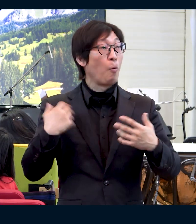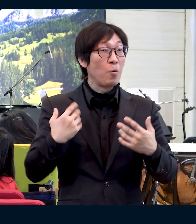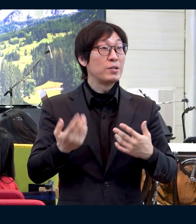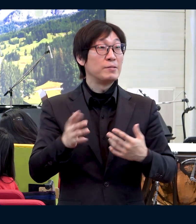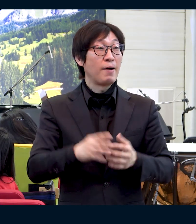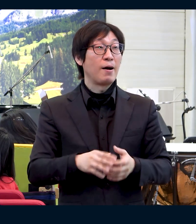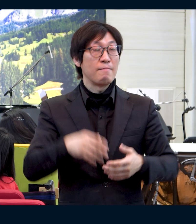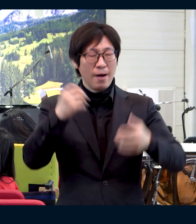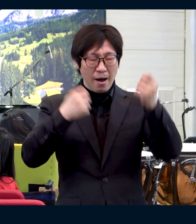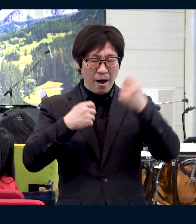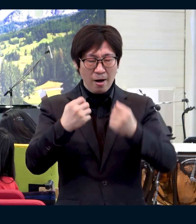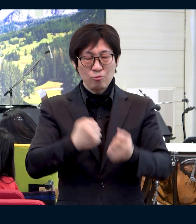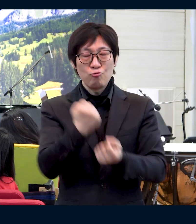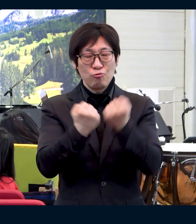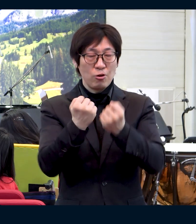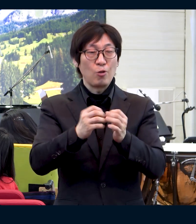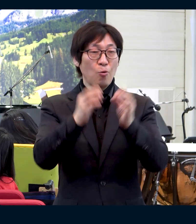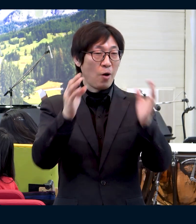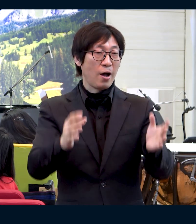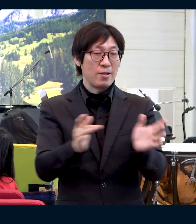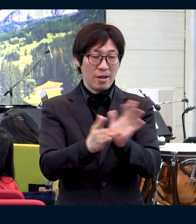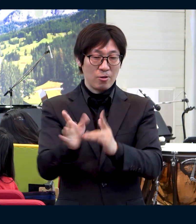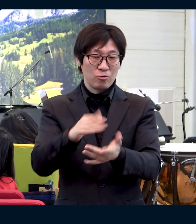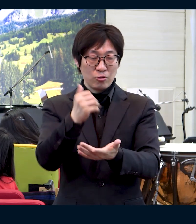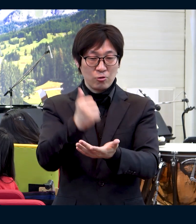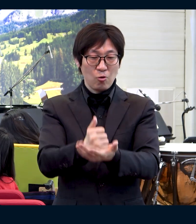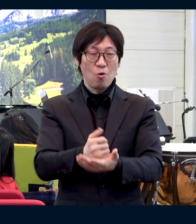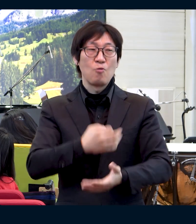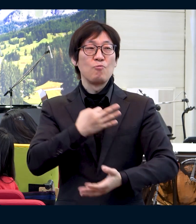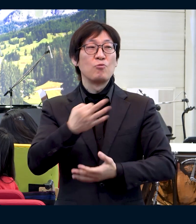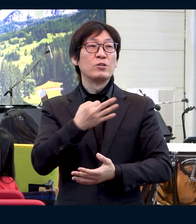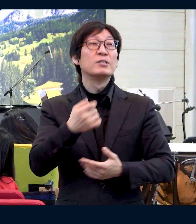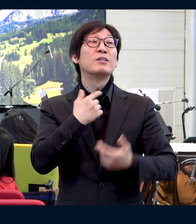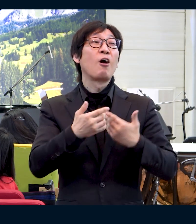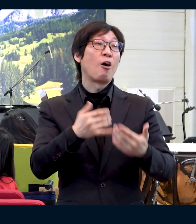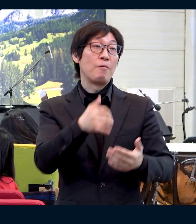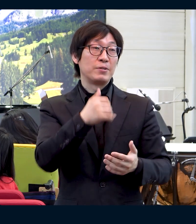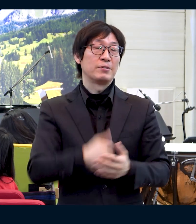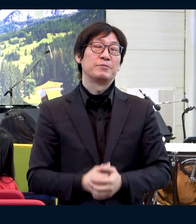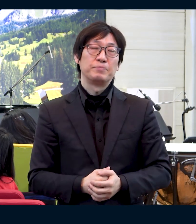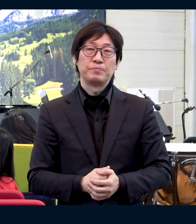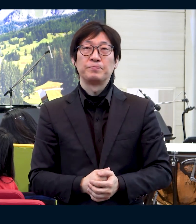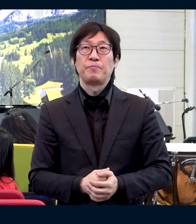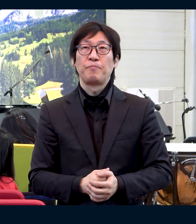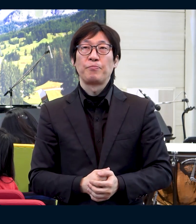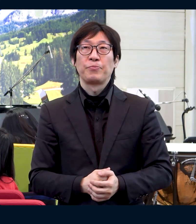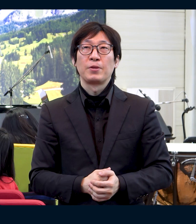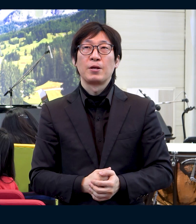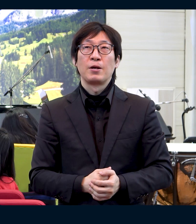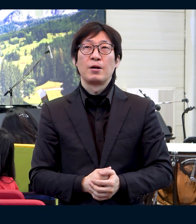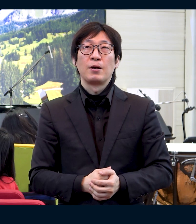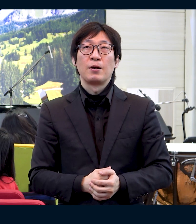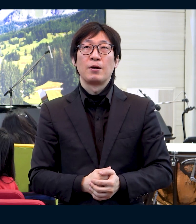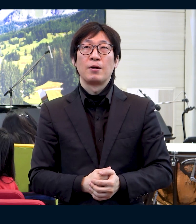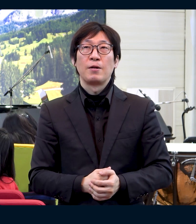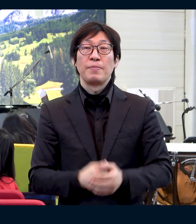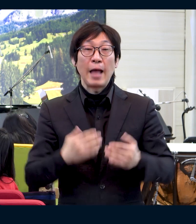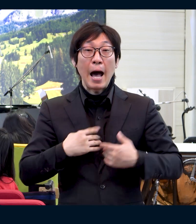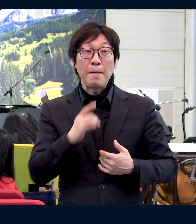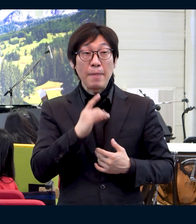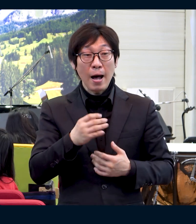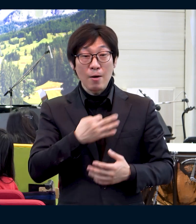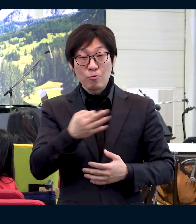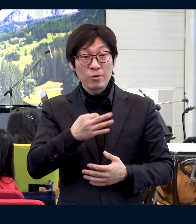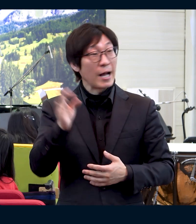들범벅이 되어서 집회 내내 예수 그리스도를 외쳤던 그런 기억이 있습니다. 그 외침은요, 저만의